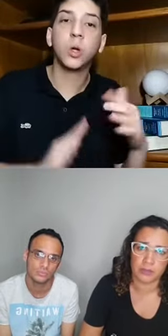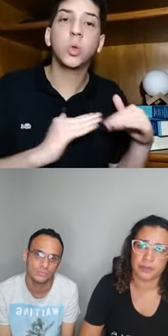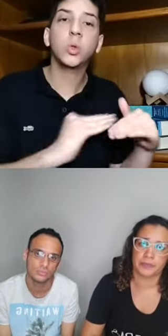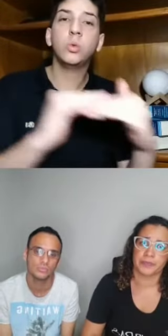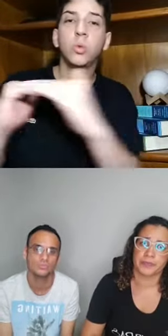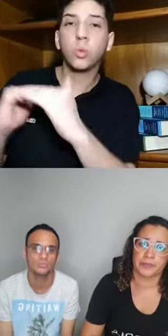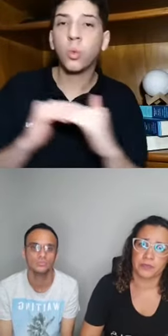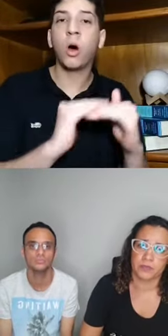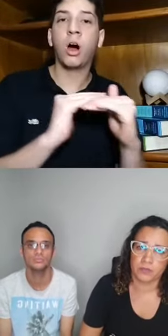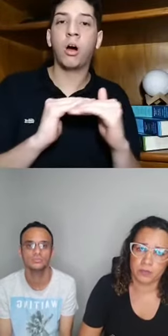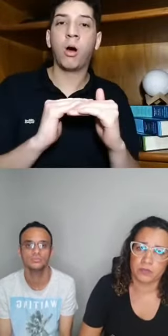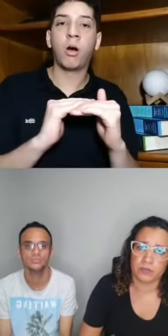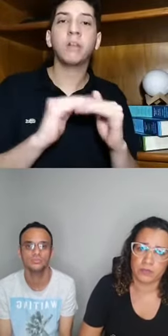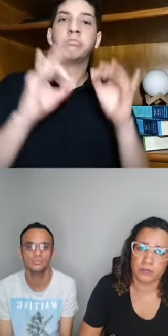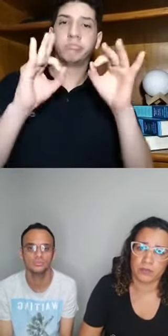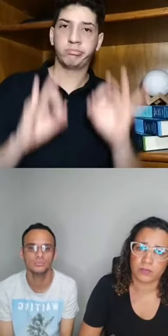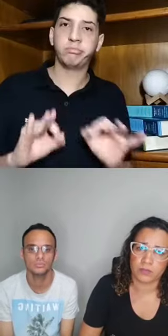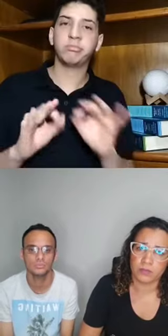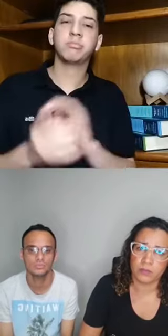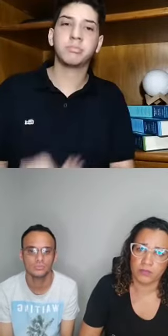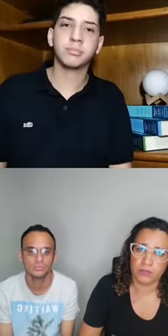iguais.